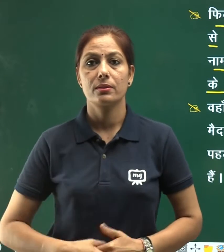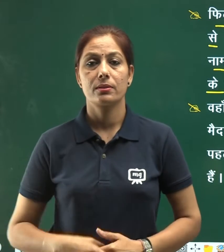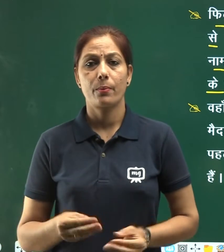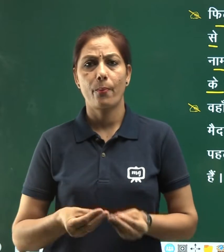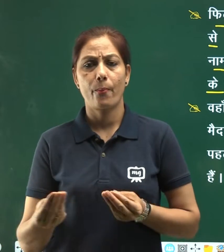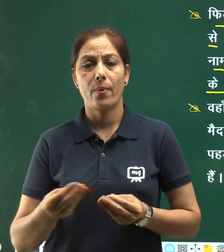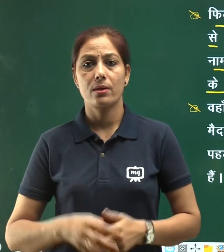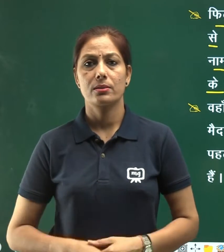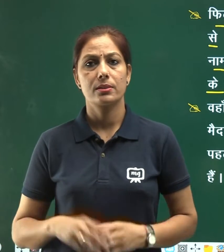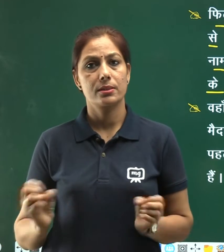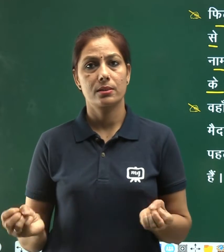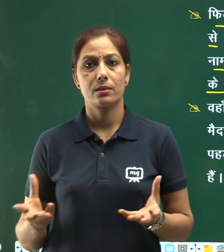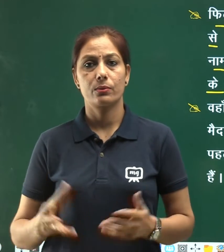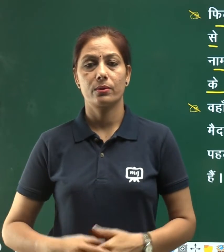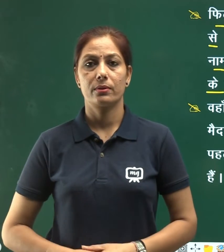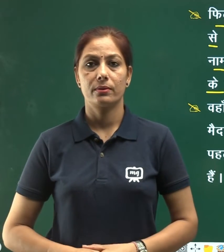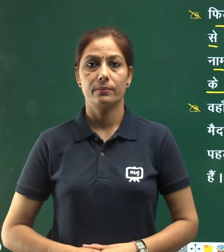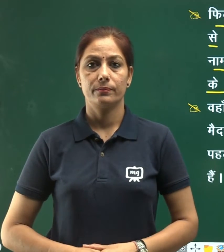शुरू हुई।